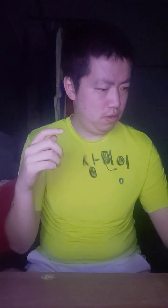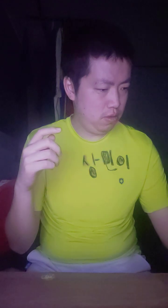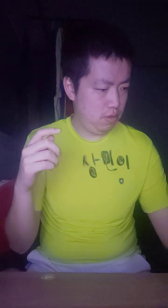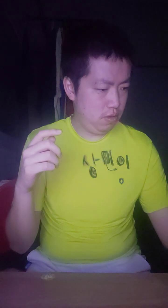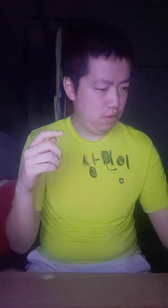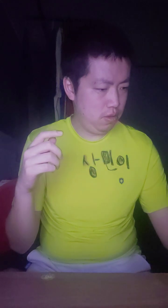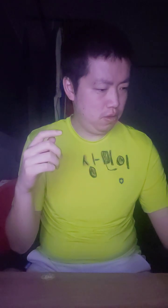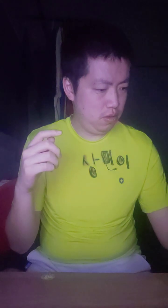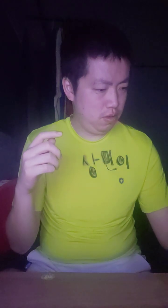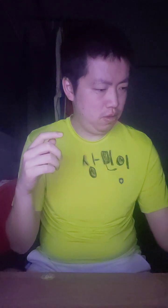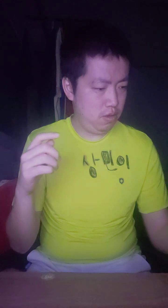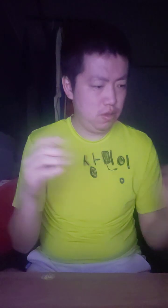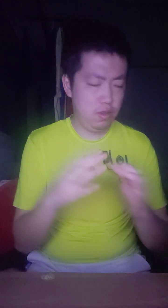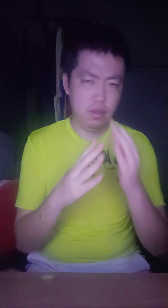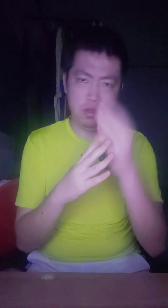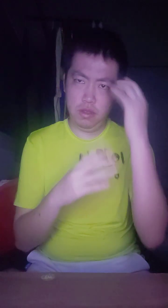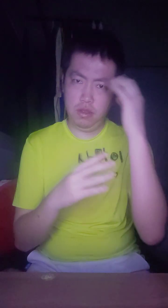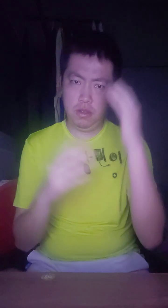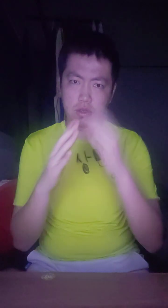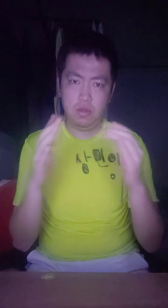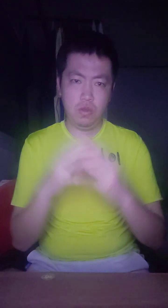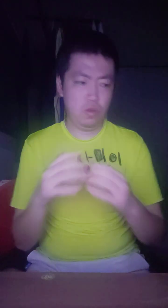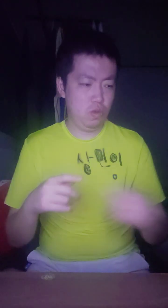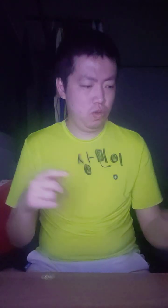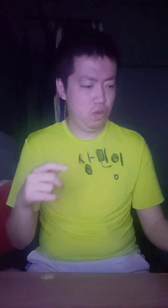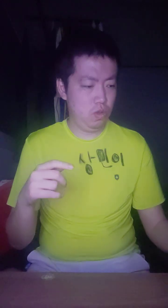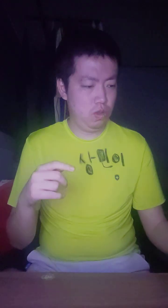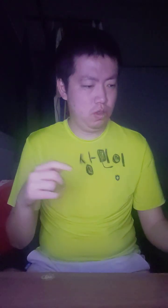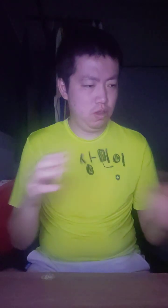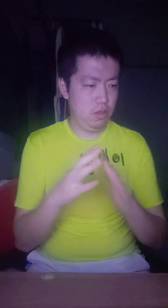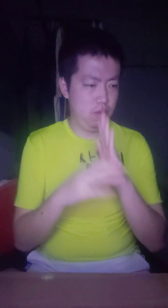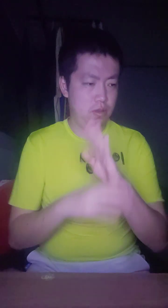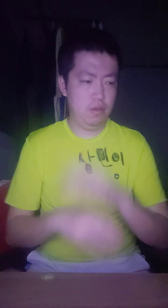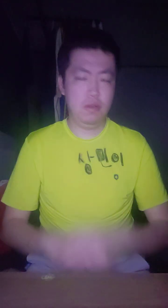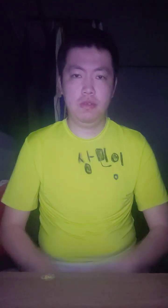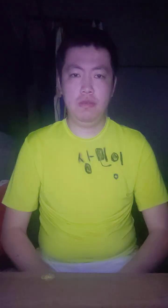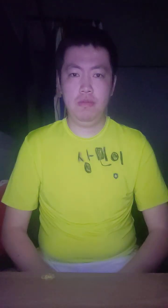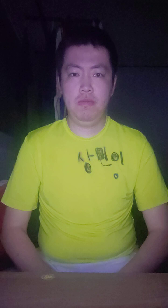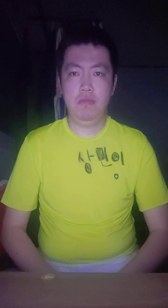의한 무산소 뇌 손상으로 사망했다는 소견을 냈습니다.